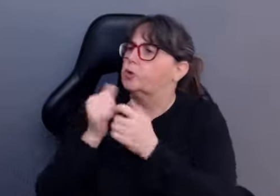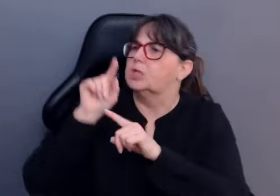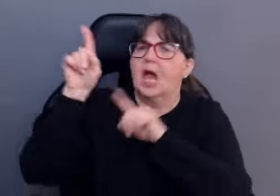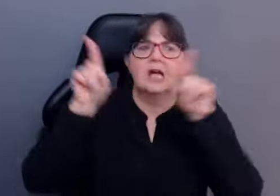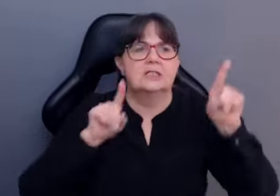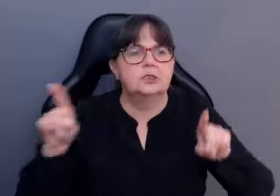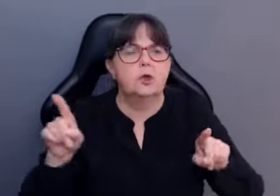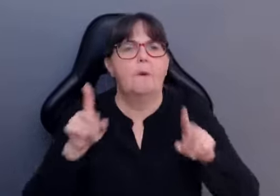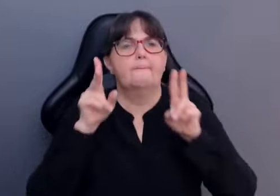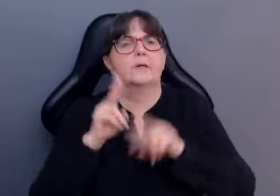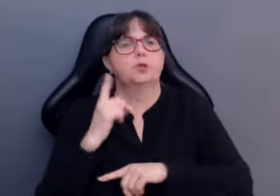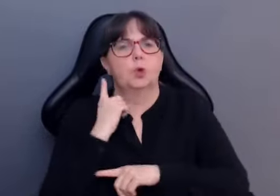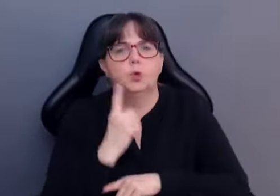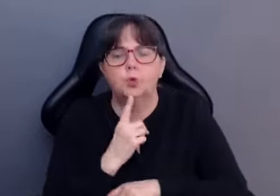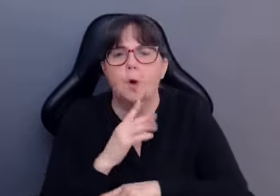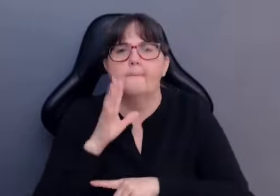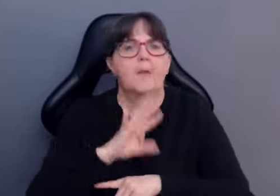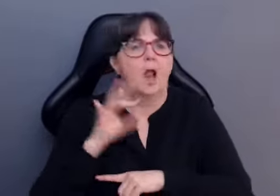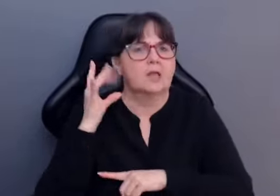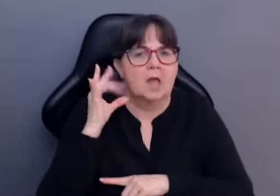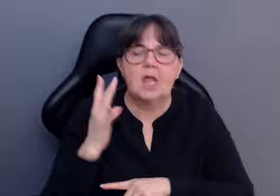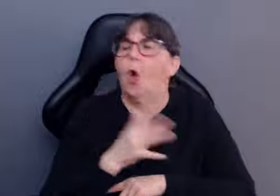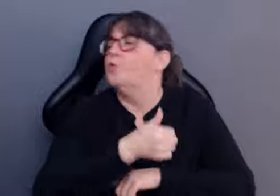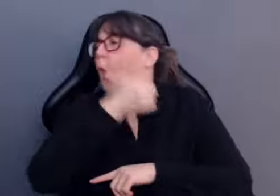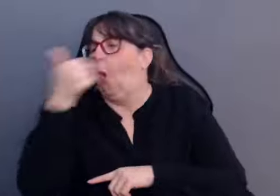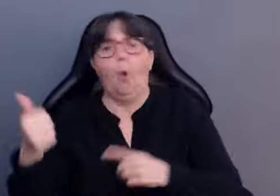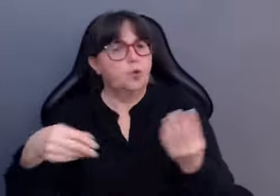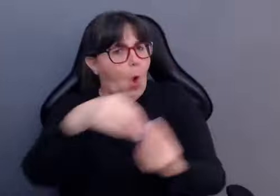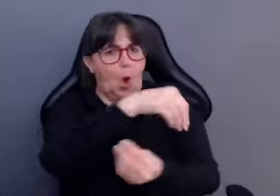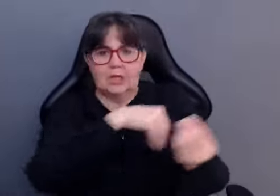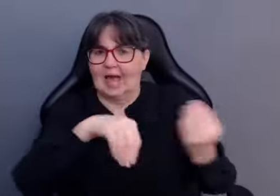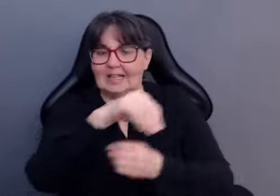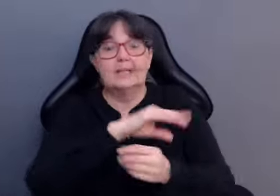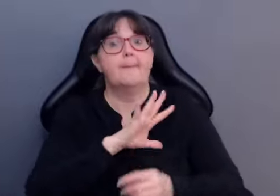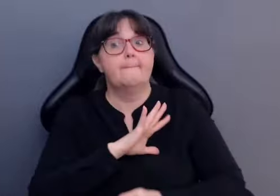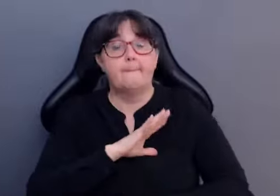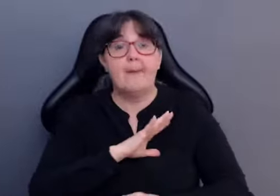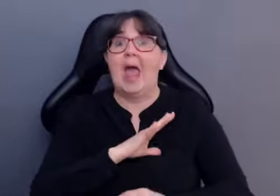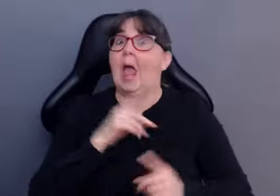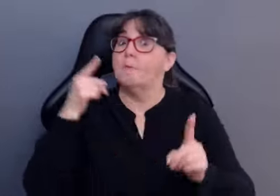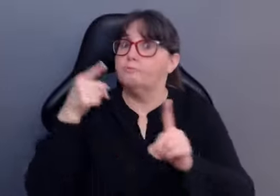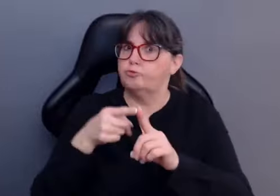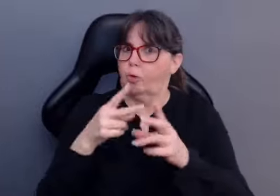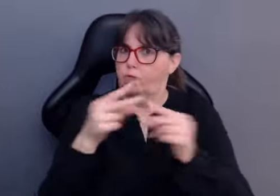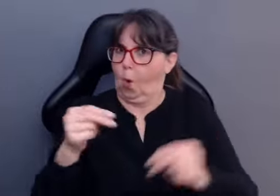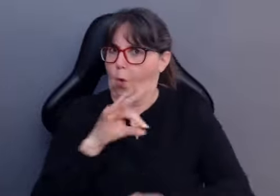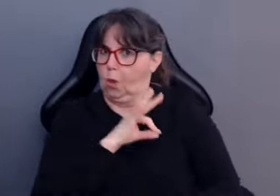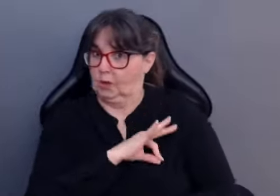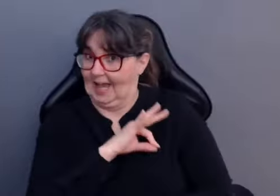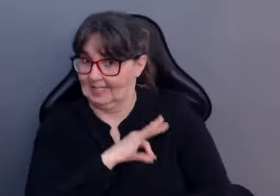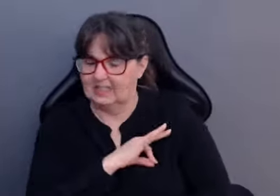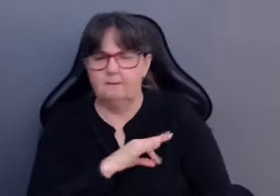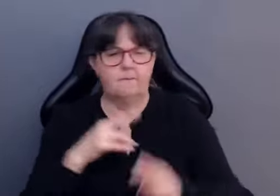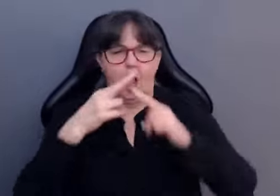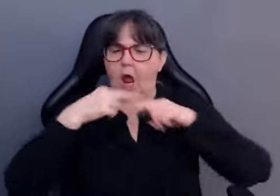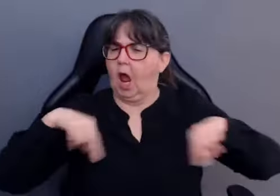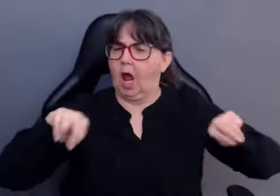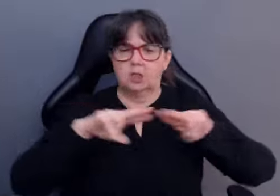et malentendantes ou tout autre organisme à but non lucratif de toute région qui,